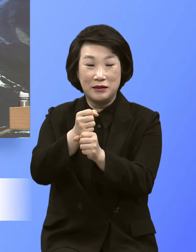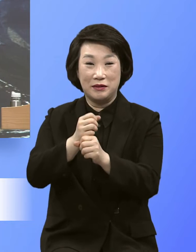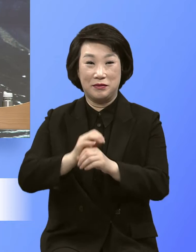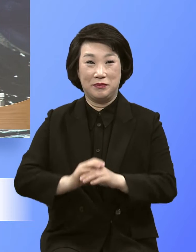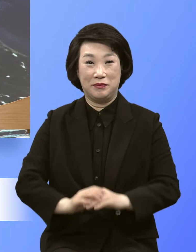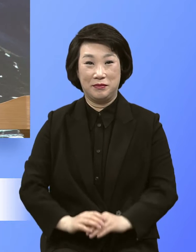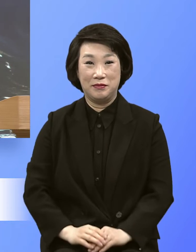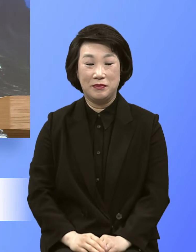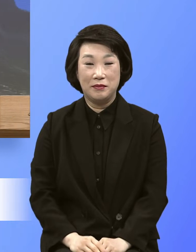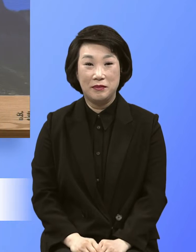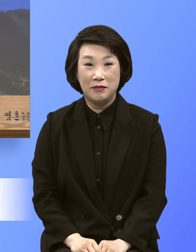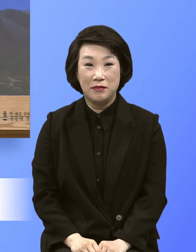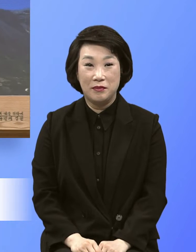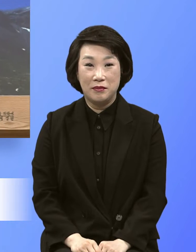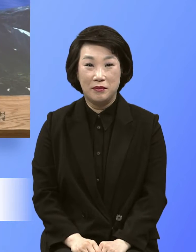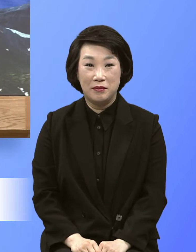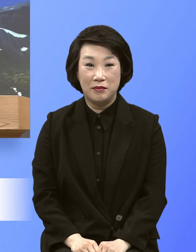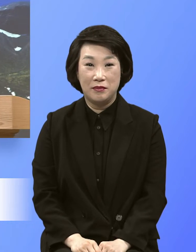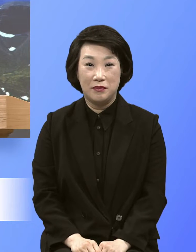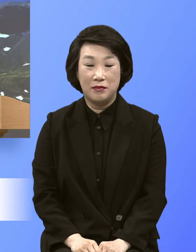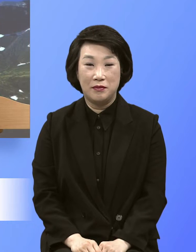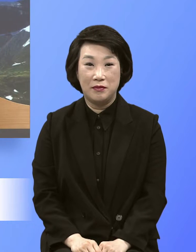것입니다.